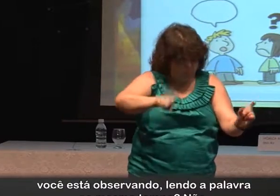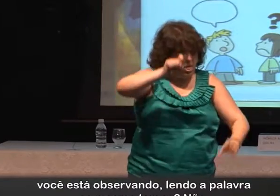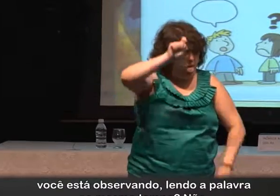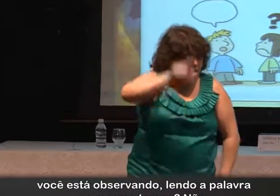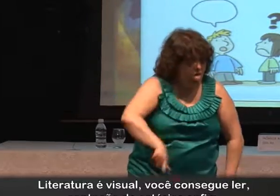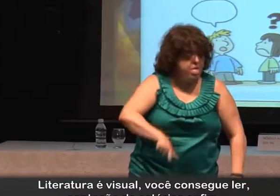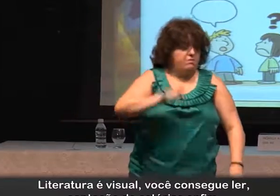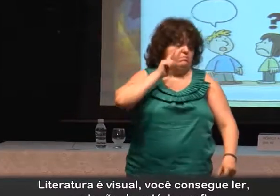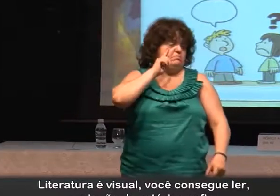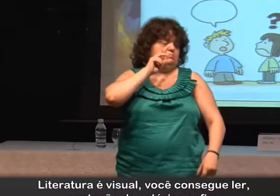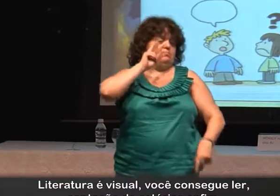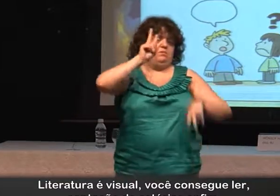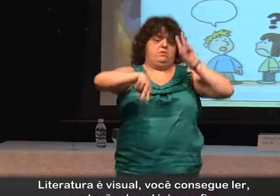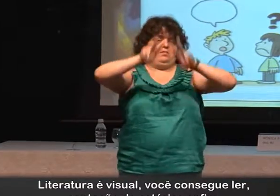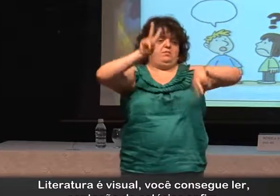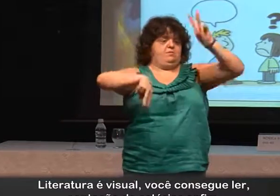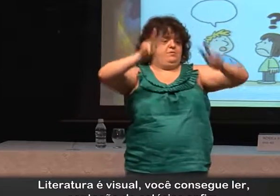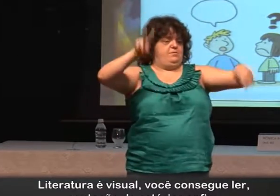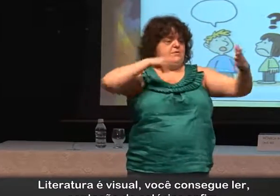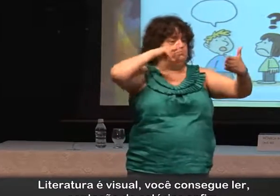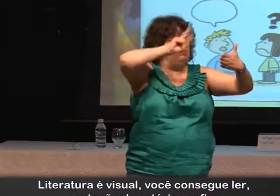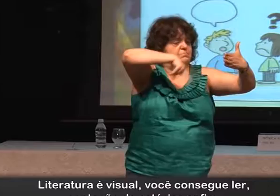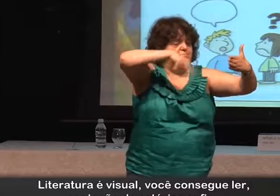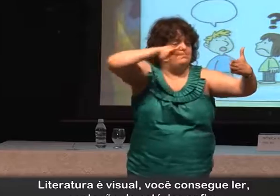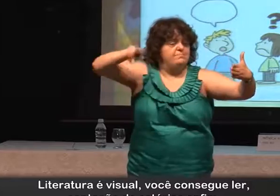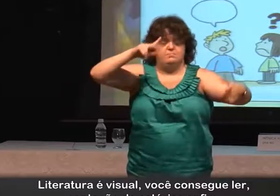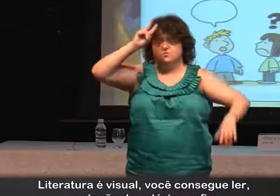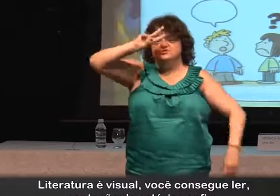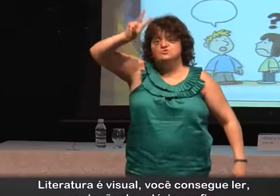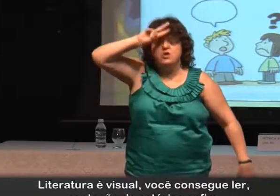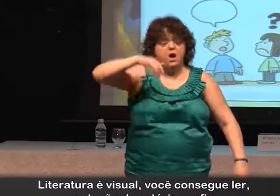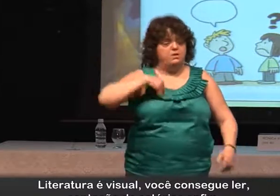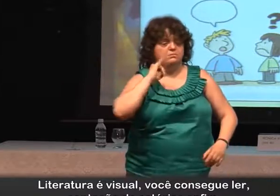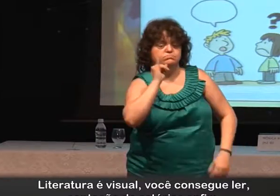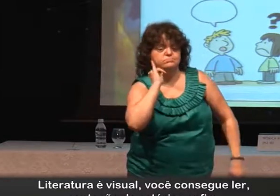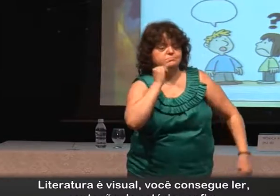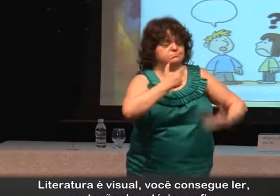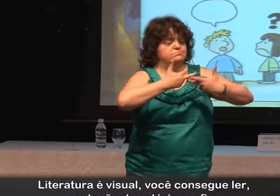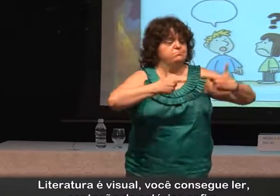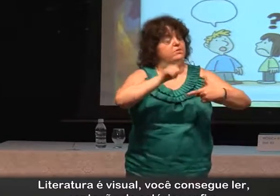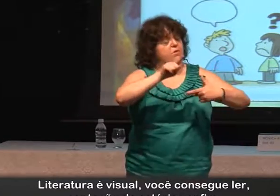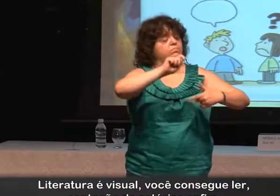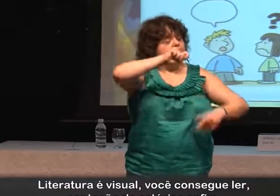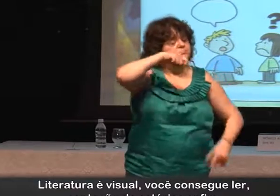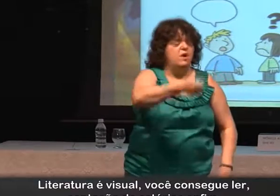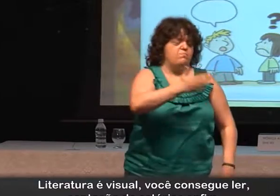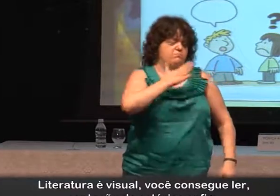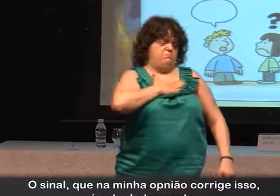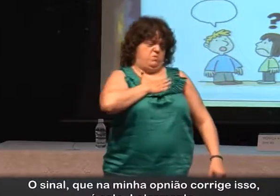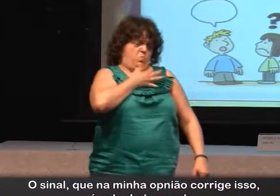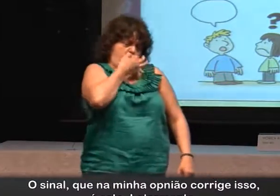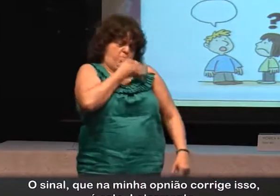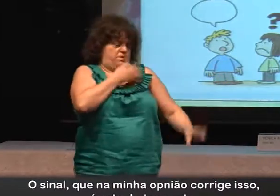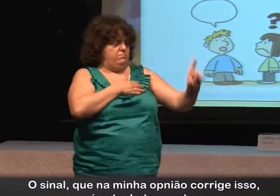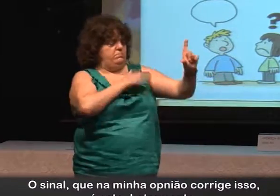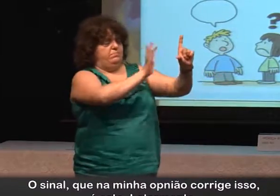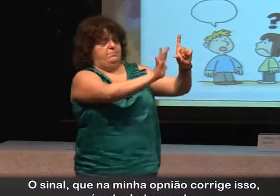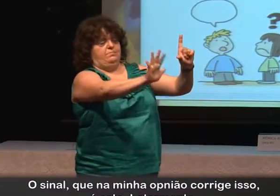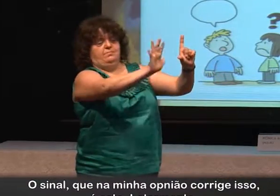Não. Literatura é visual, que você consegue ler, são as histórias, enfim. O sinal meu, na minha opinião,